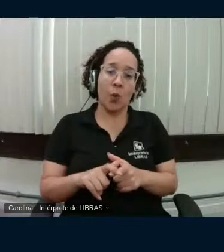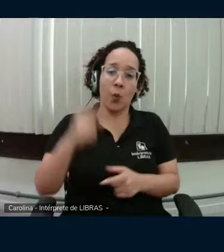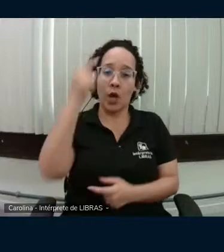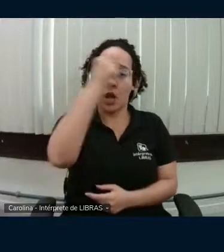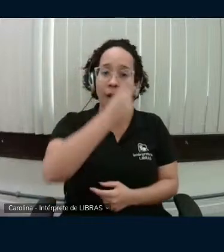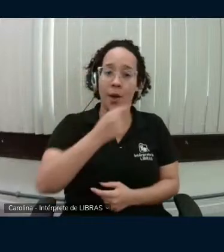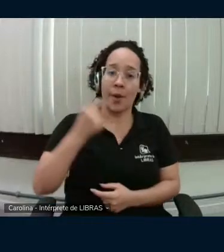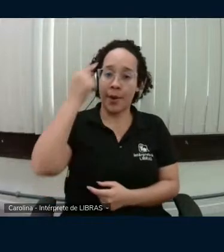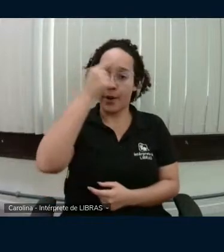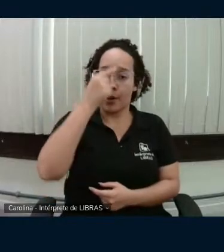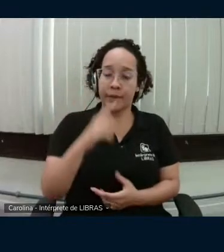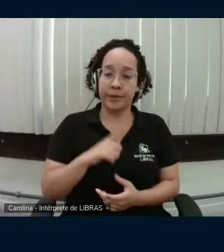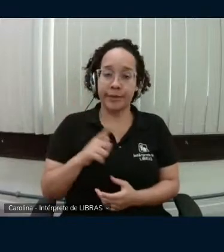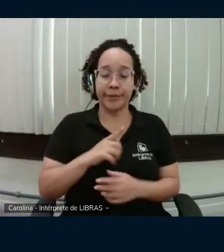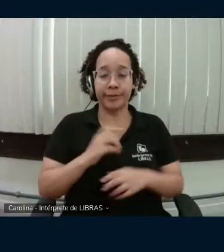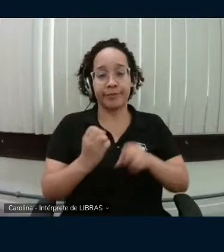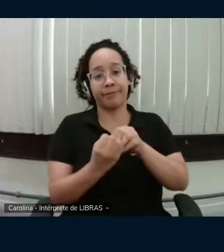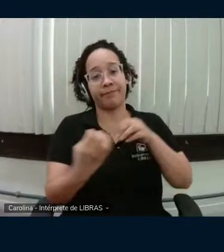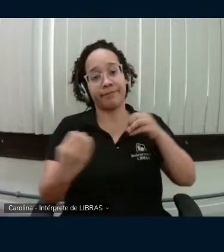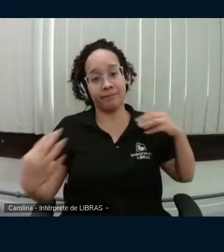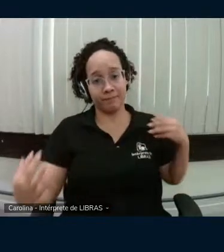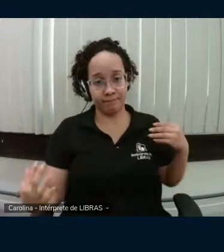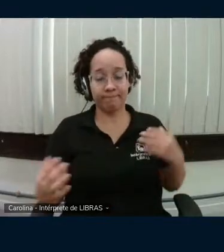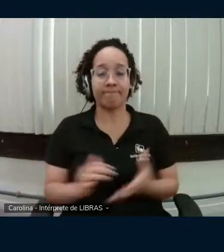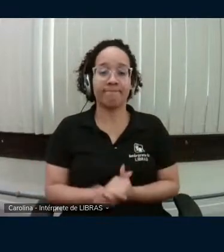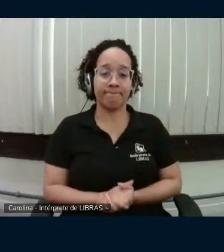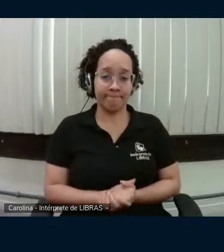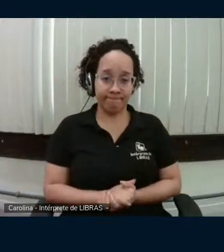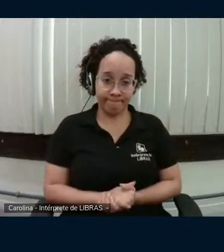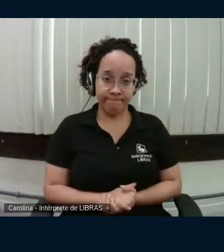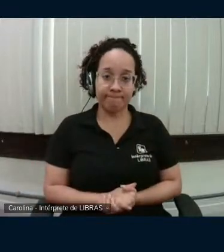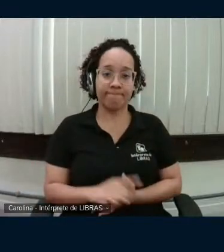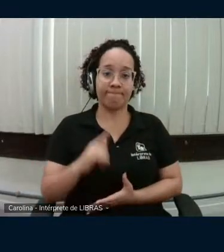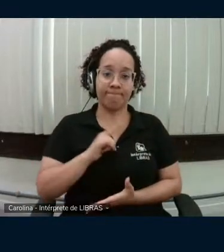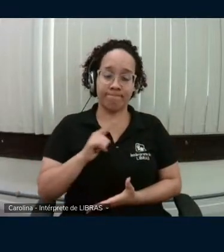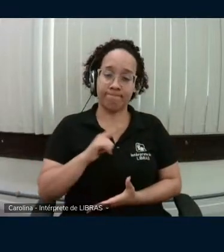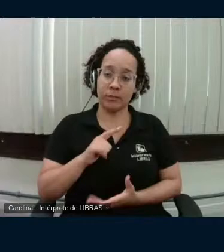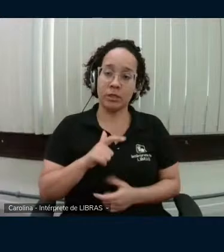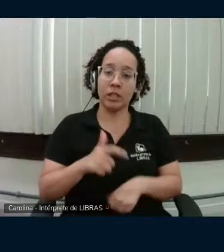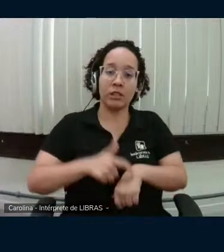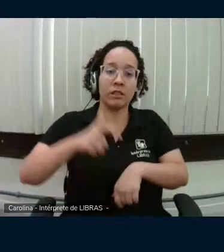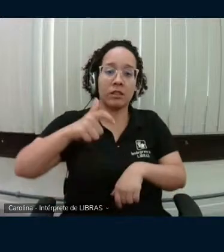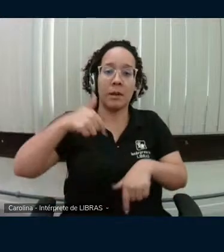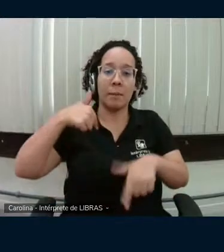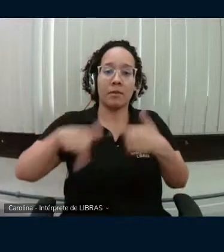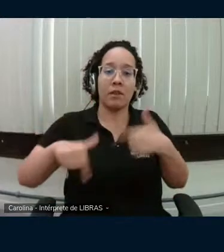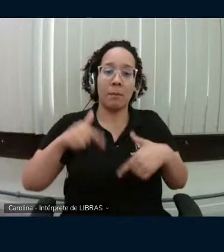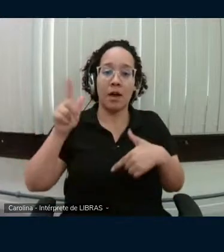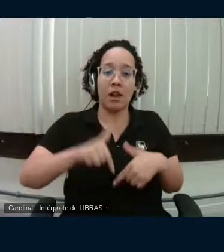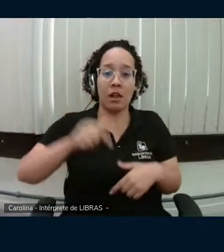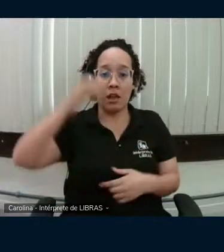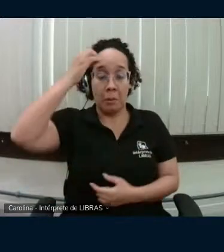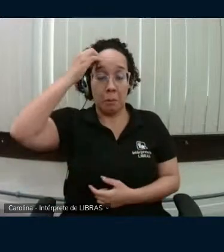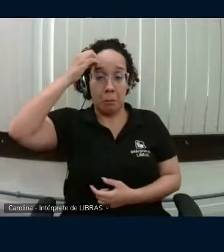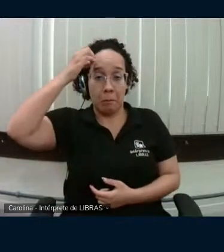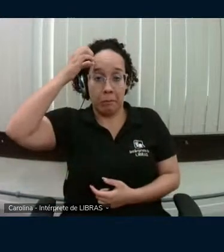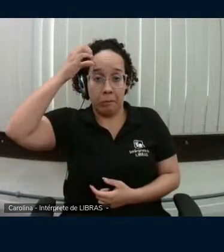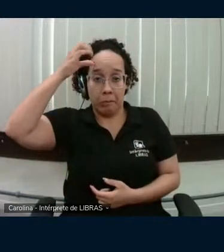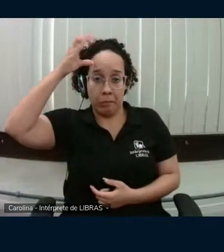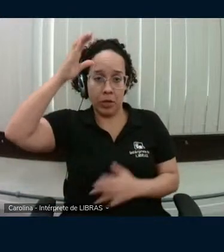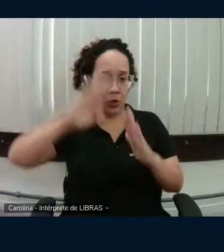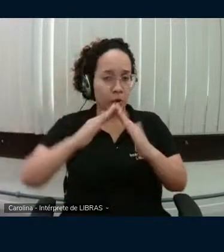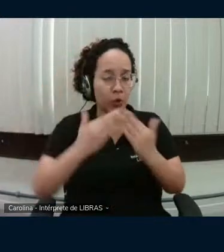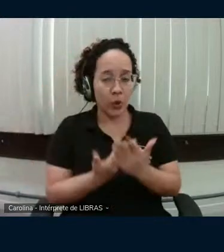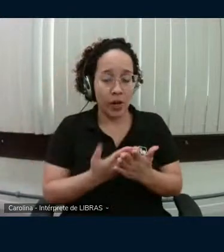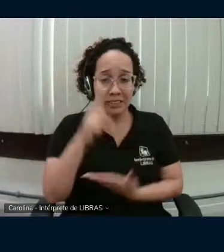à distância, notório saber, as coisas, validação de tempo de trabalho como carga horária de conhecimento escolar, tem muitas